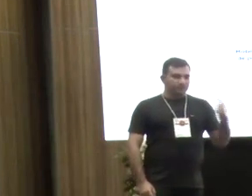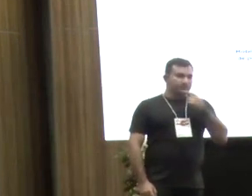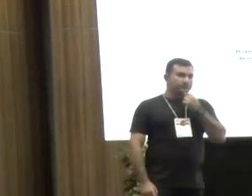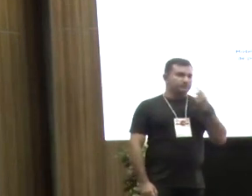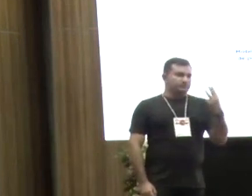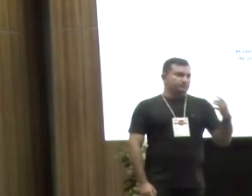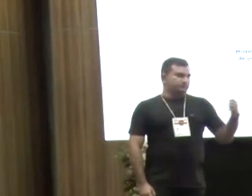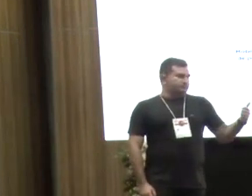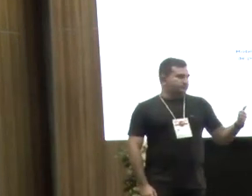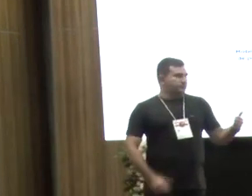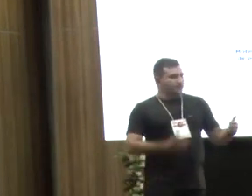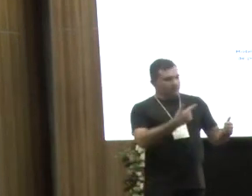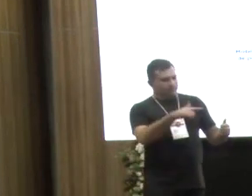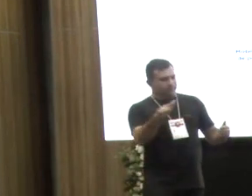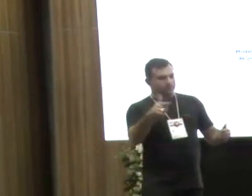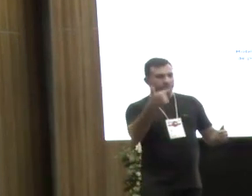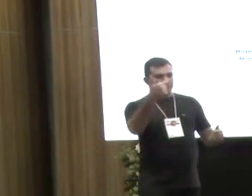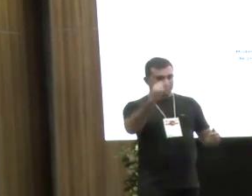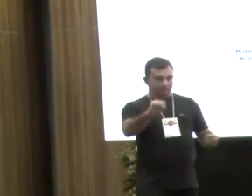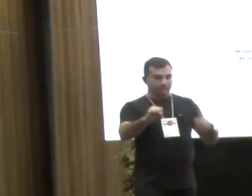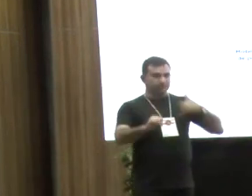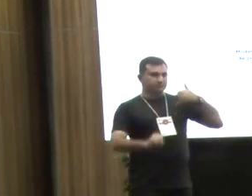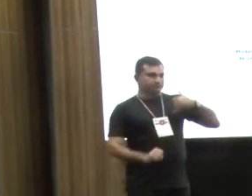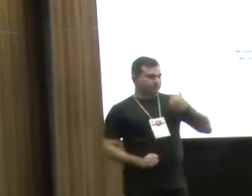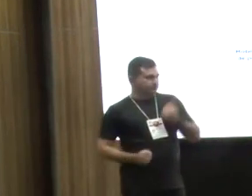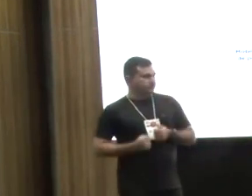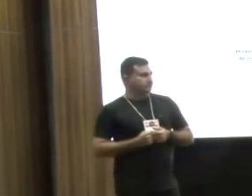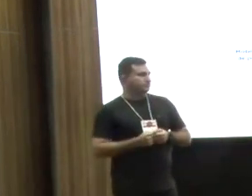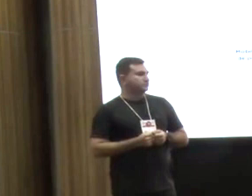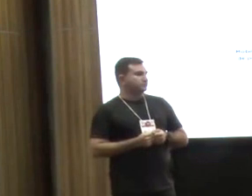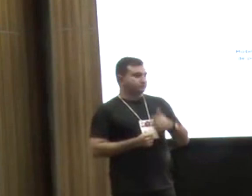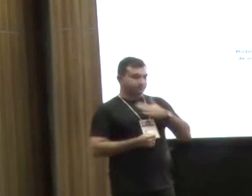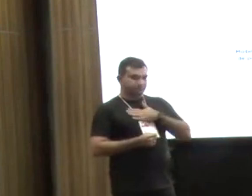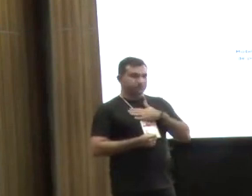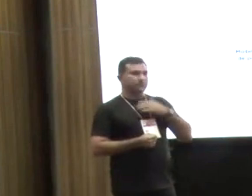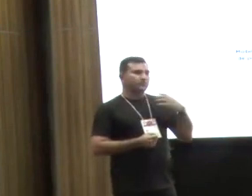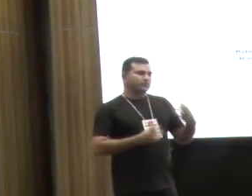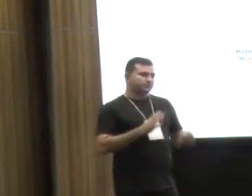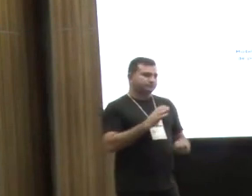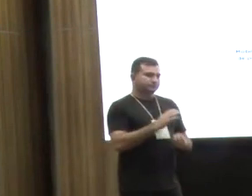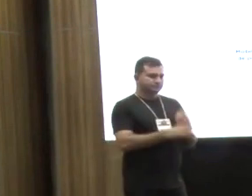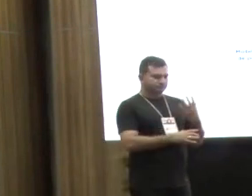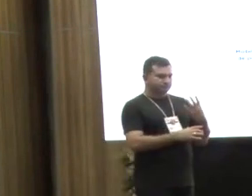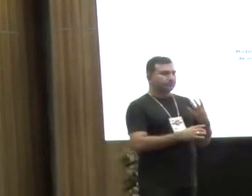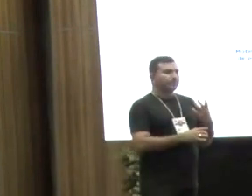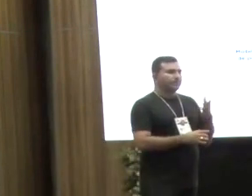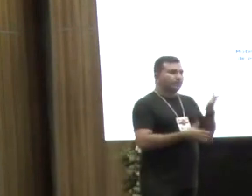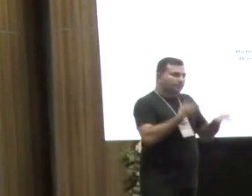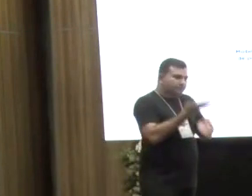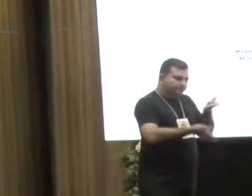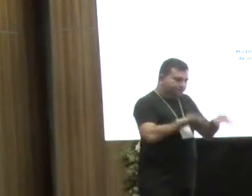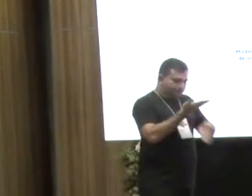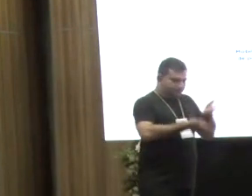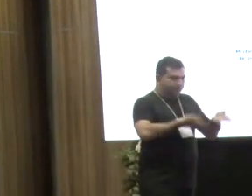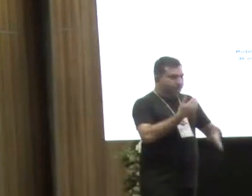anos e outro que tem 28. Eu os criei na periferia do Distrito Federal,